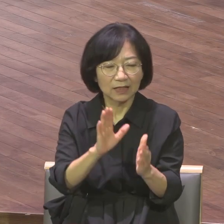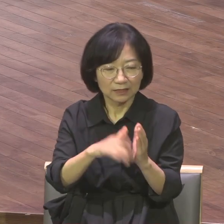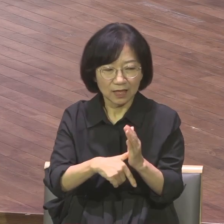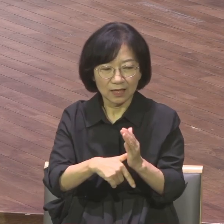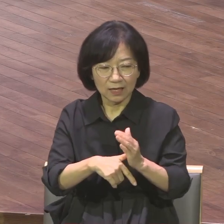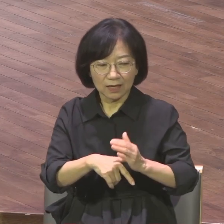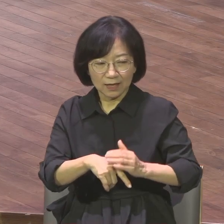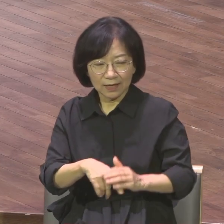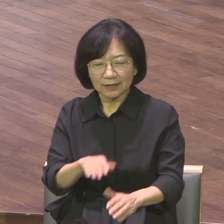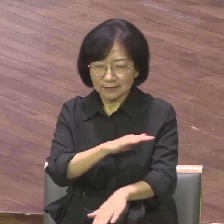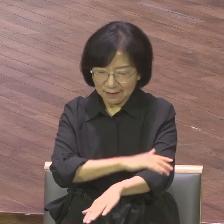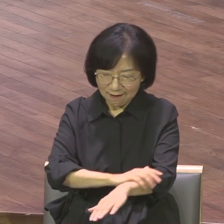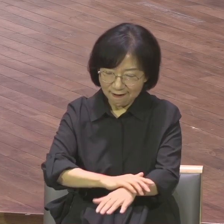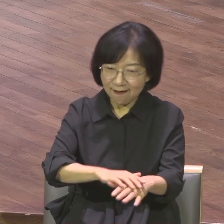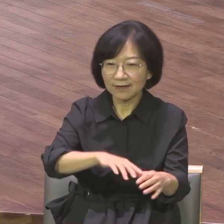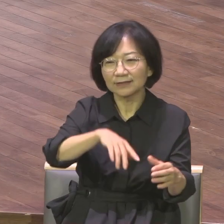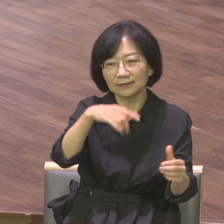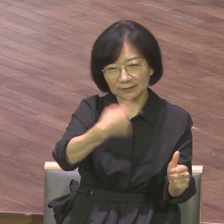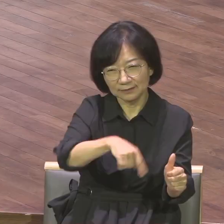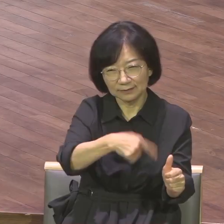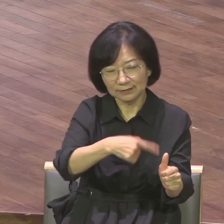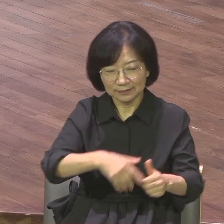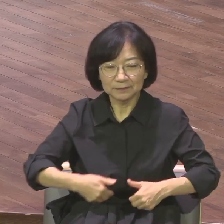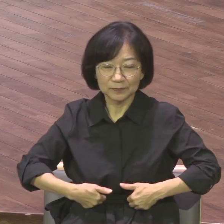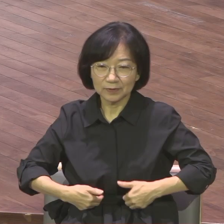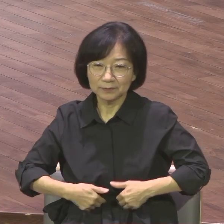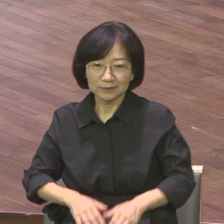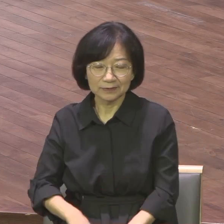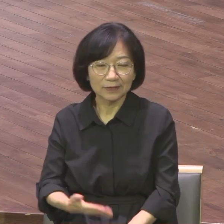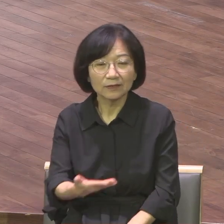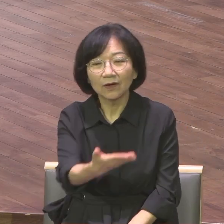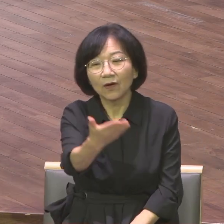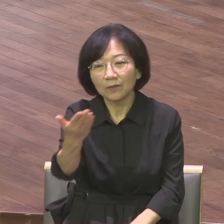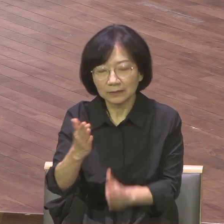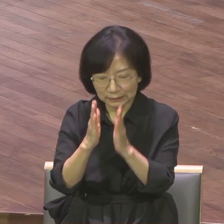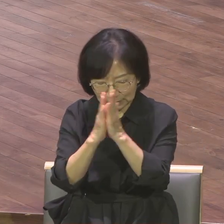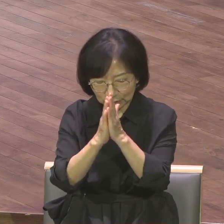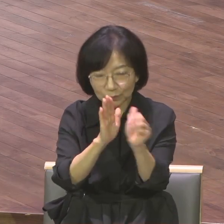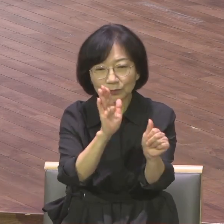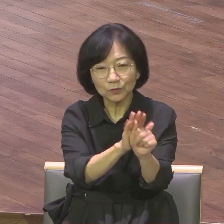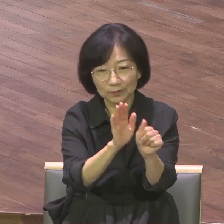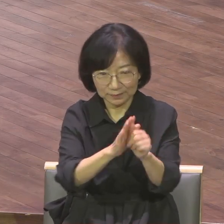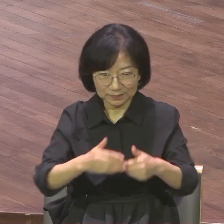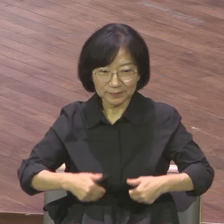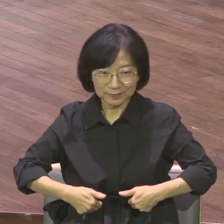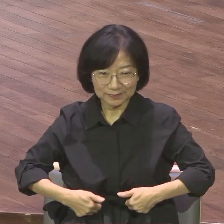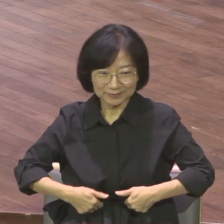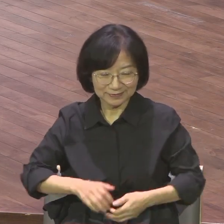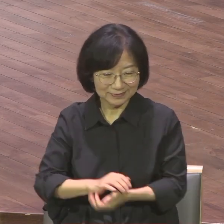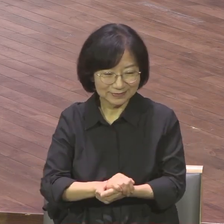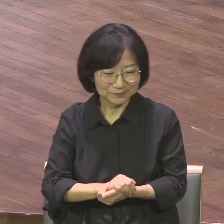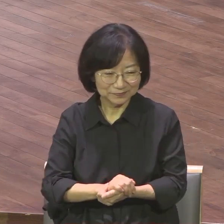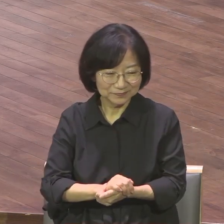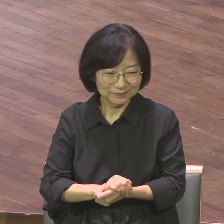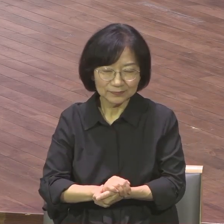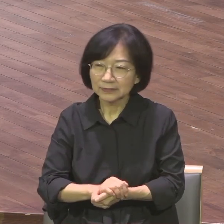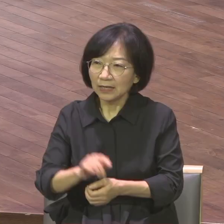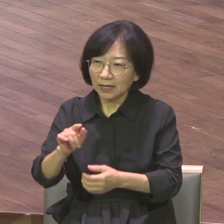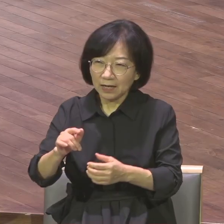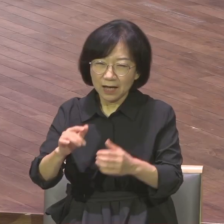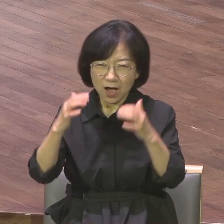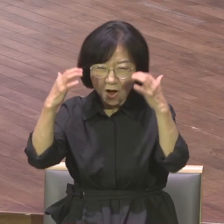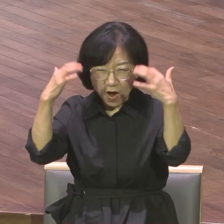축제가 될 수 있기 바랍니다. 지금부터 기도하세요. 하나님 솔라 페스티벌에 우리 전 교인들이 잘 성도들이 다